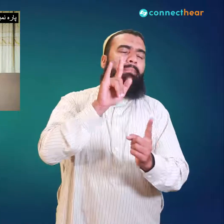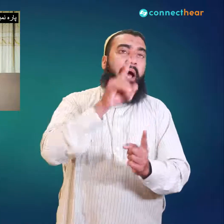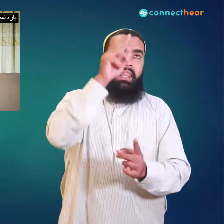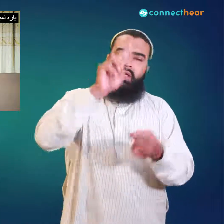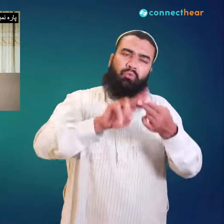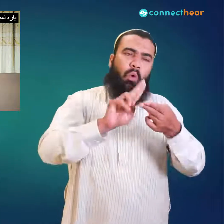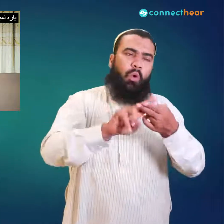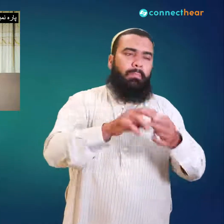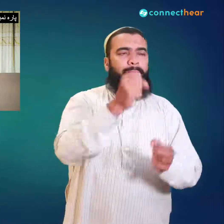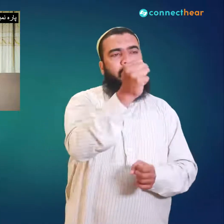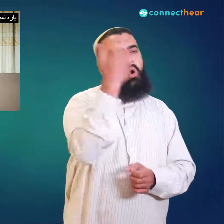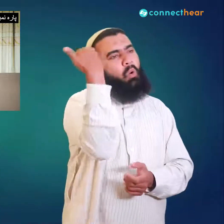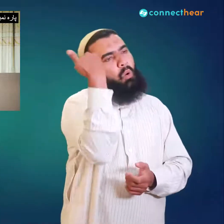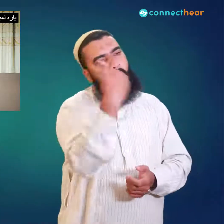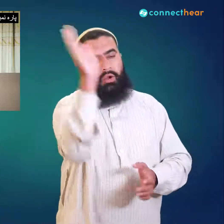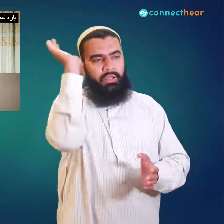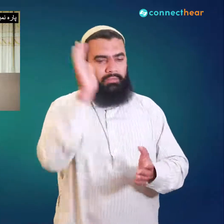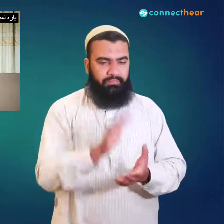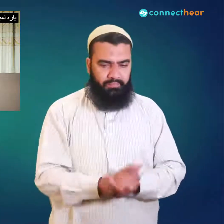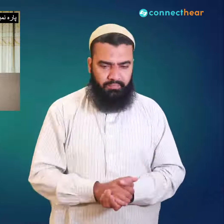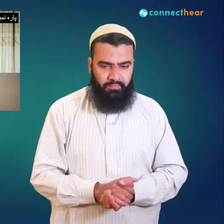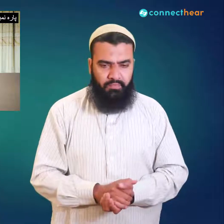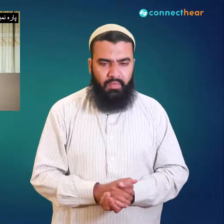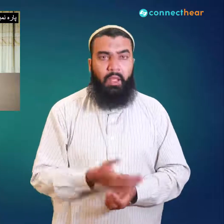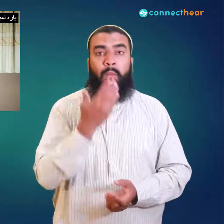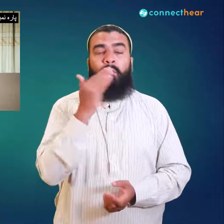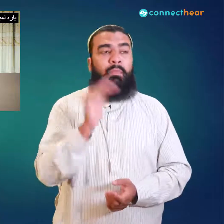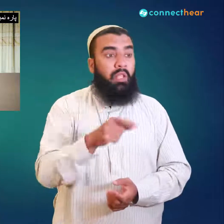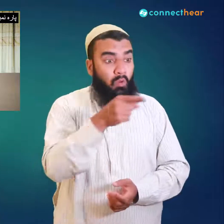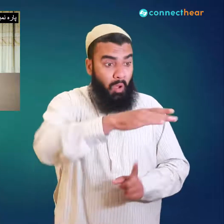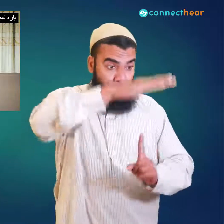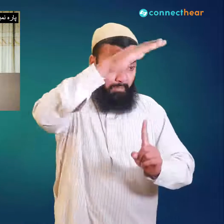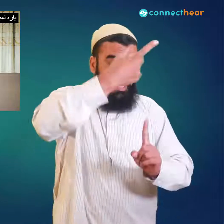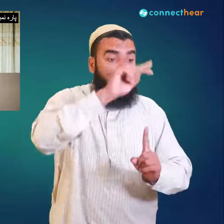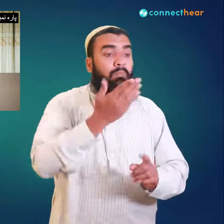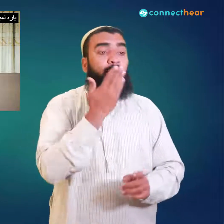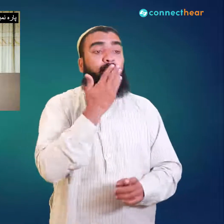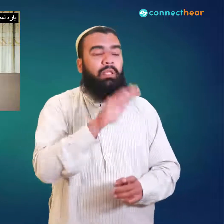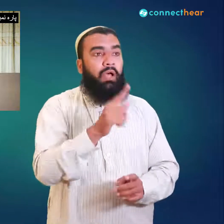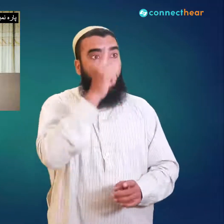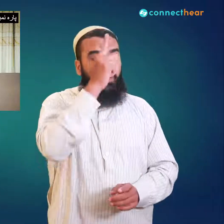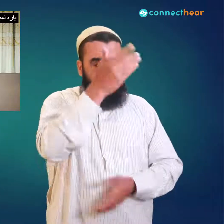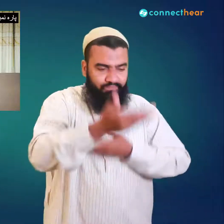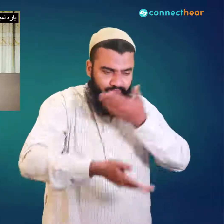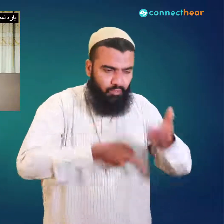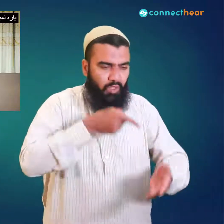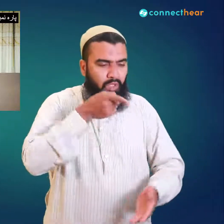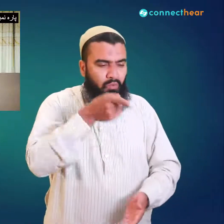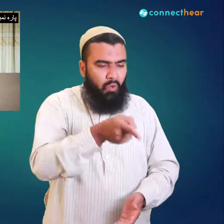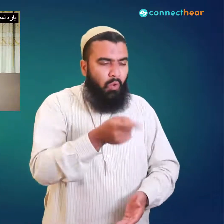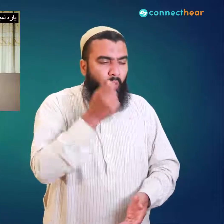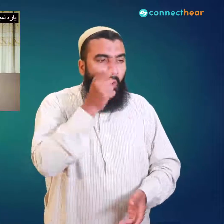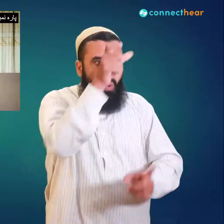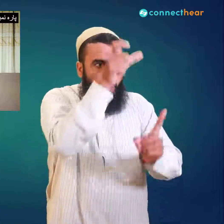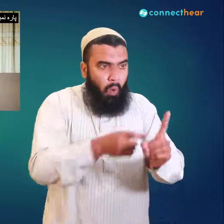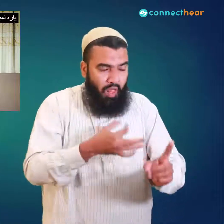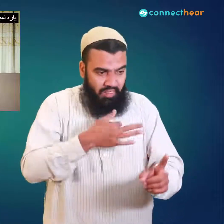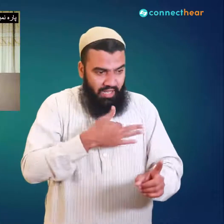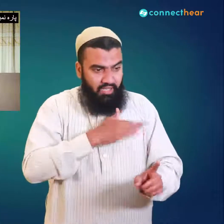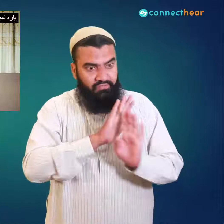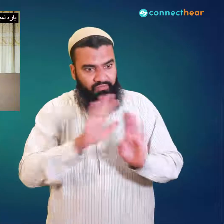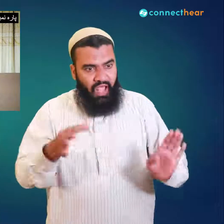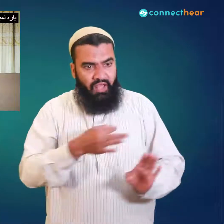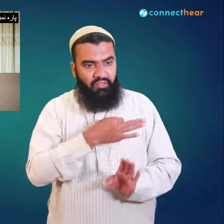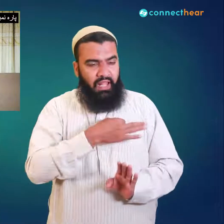یہ ایمان اور تقوی اہم خصوصیات میں سے ہیں، انہی کے لیے بشارت ہے۔ اللہ رب العزت نے آخرت کی